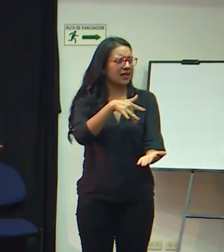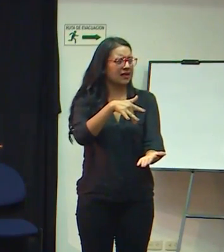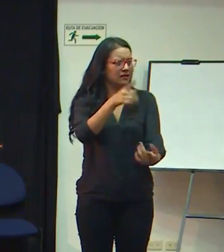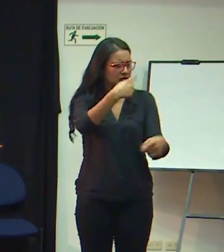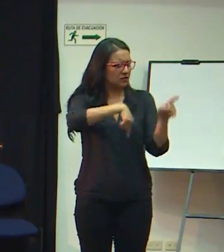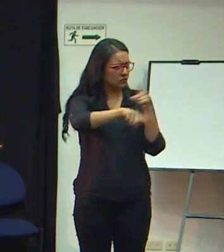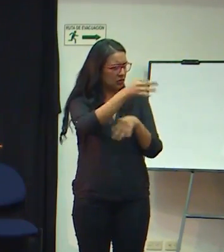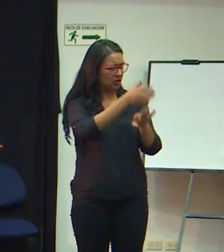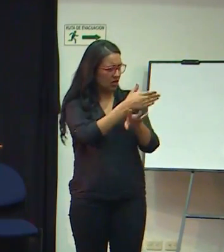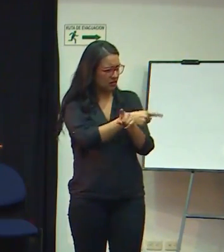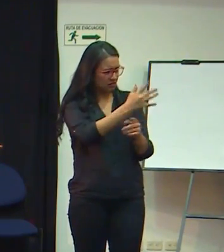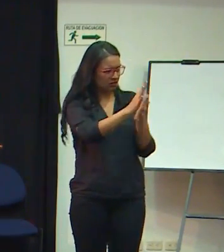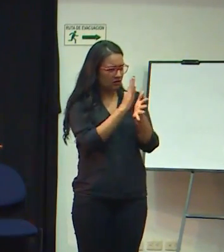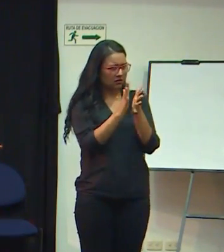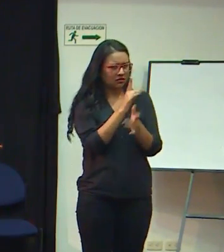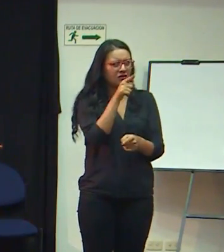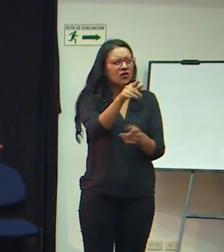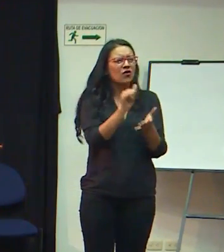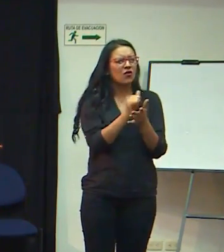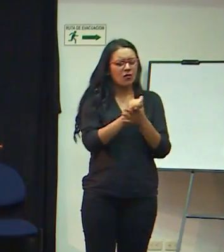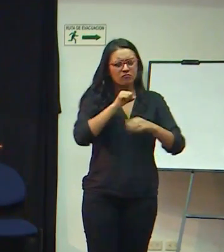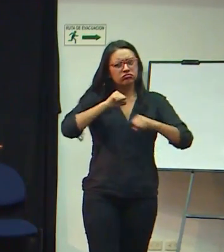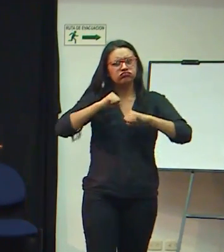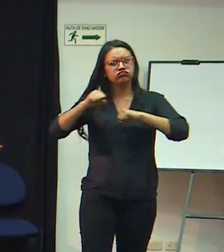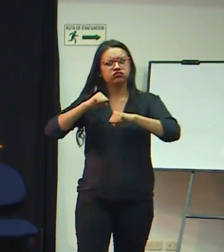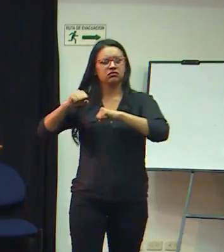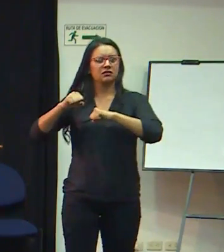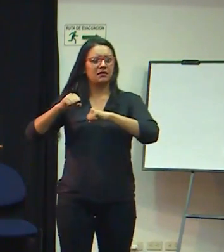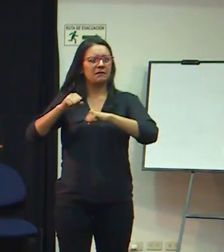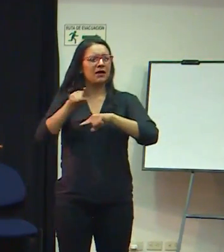hacen referencia a eso, como que ese activismo allí.